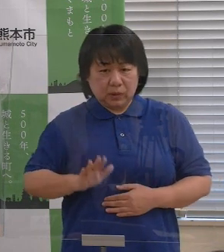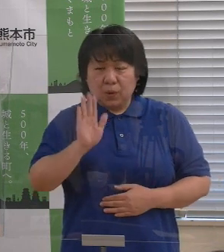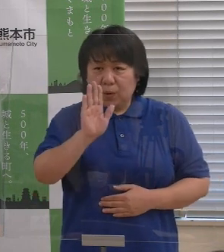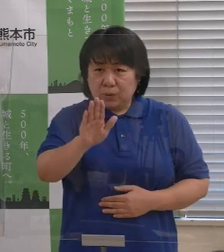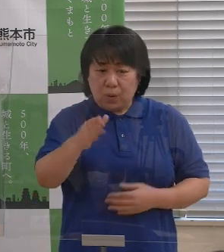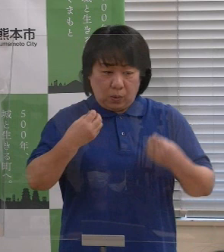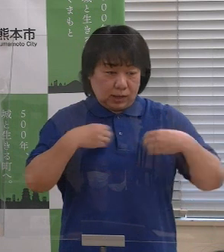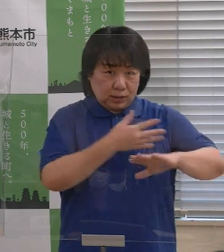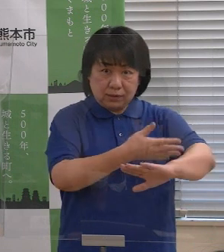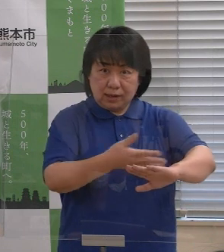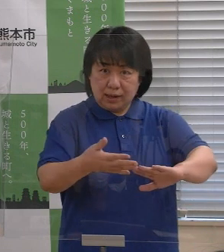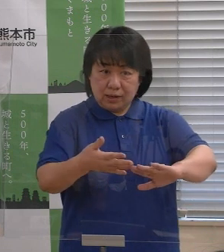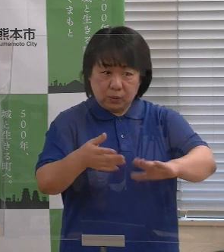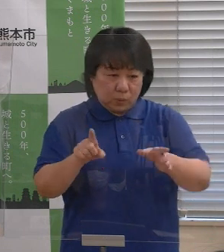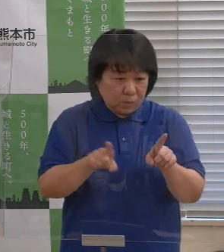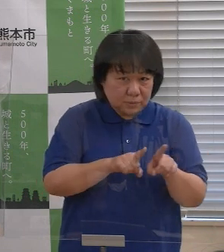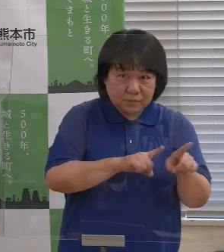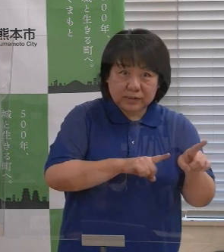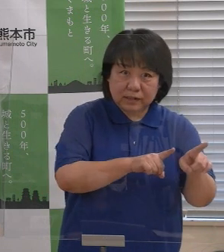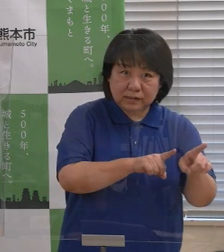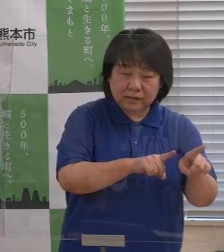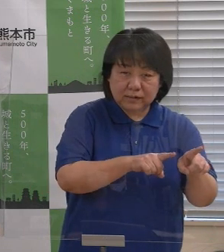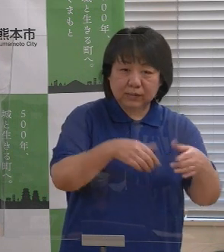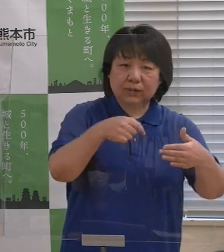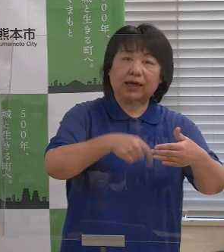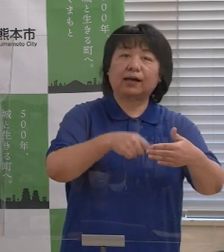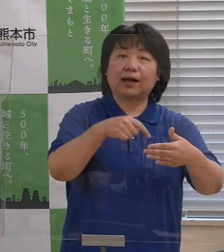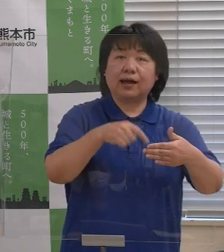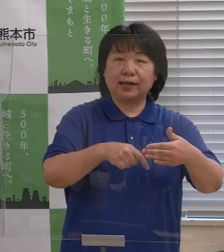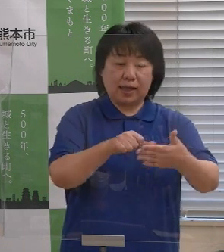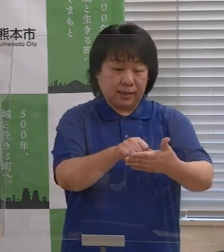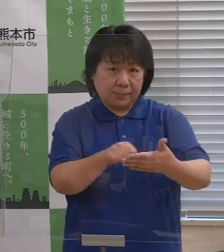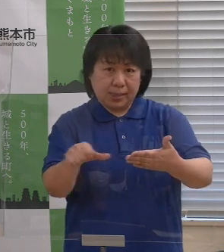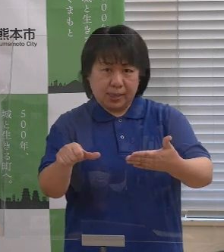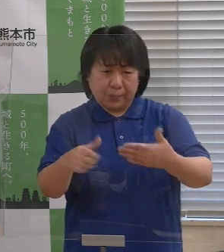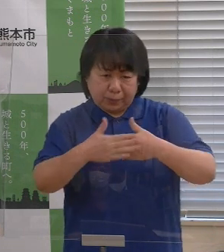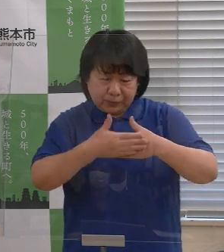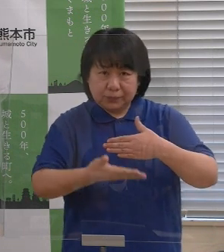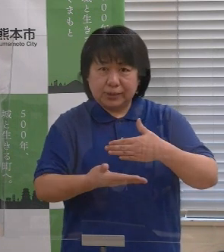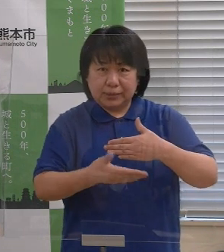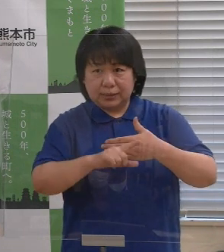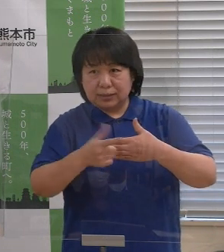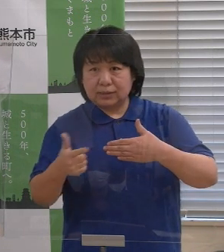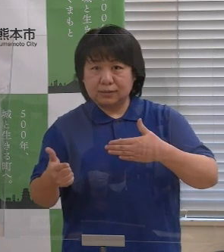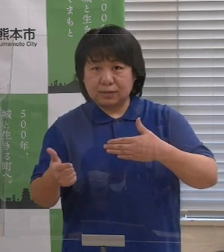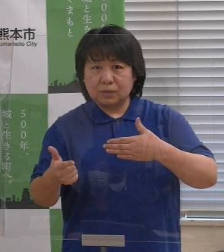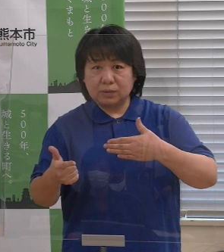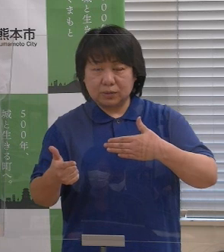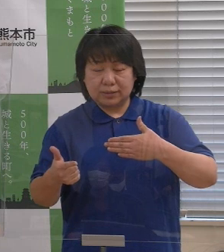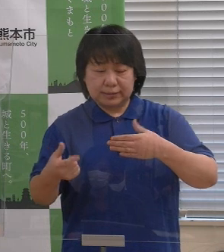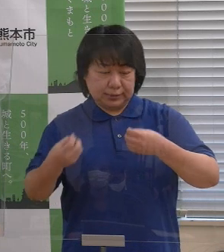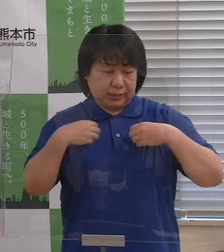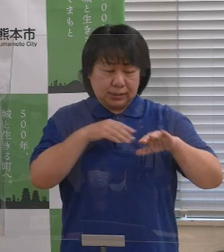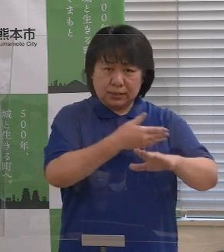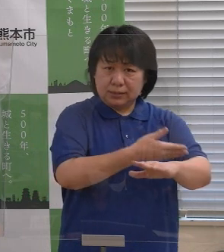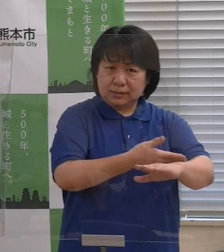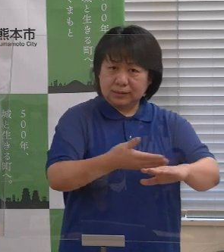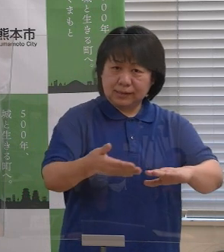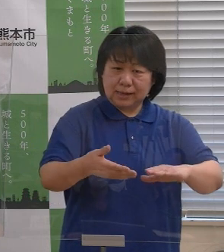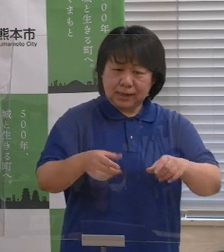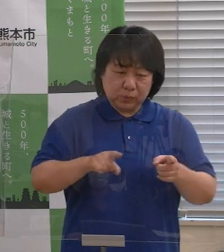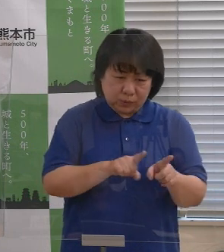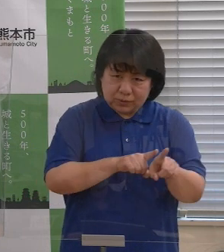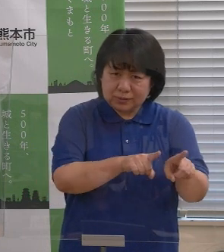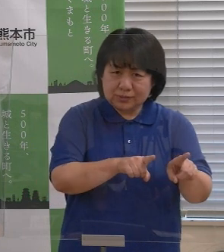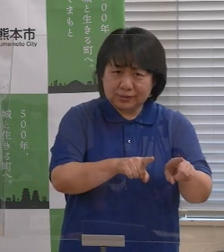感染経路の追跡を進める中で名簿の不備などにより感染経路の追跡が困難